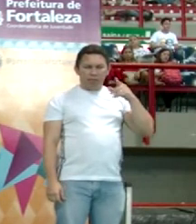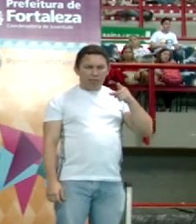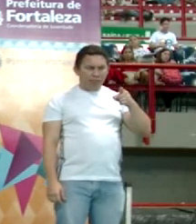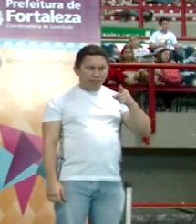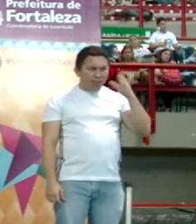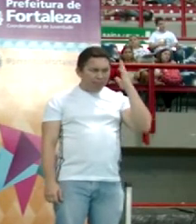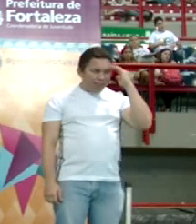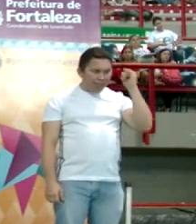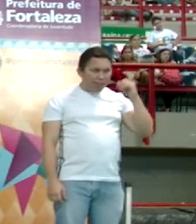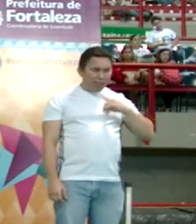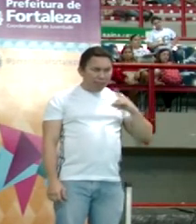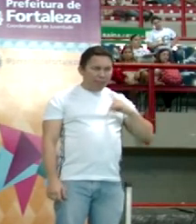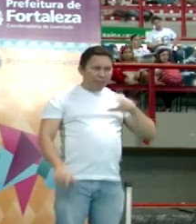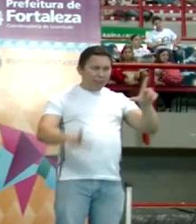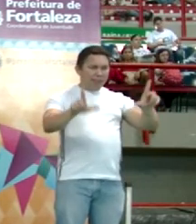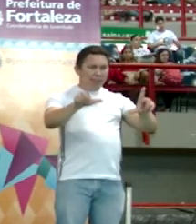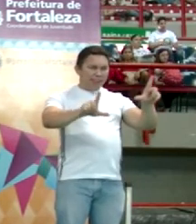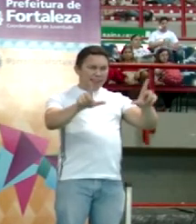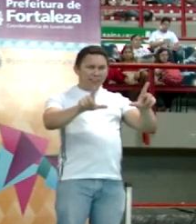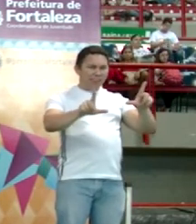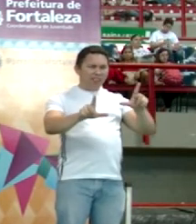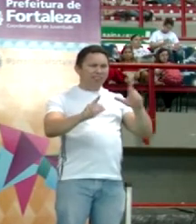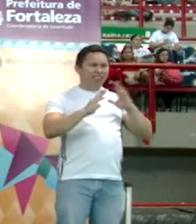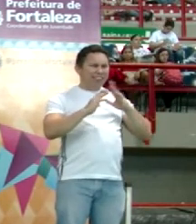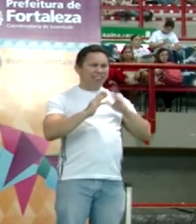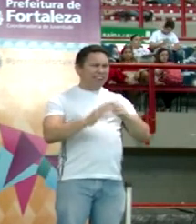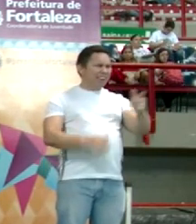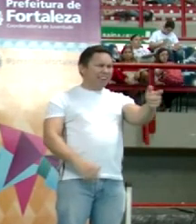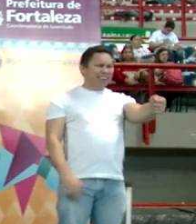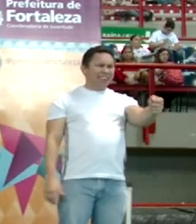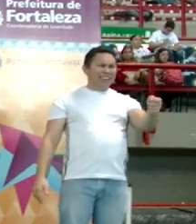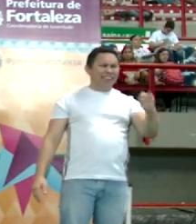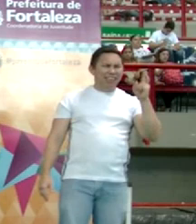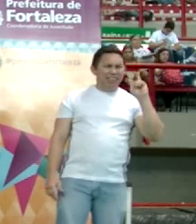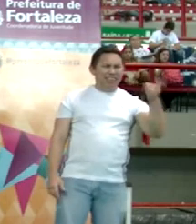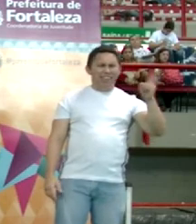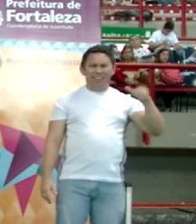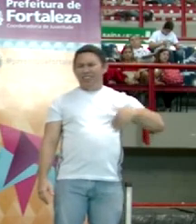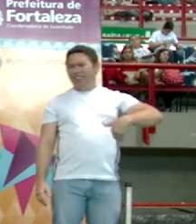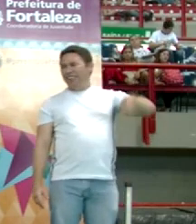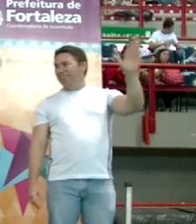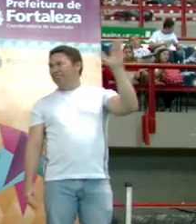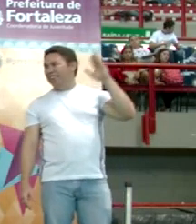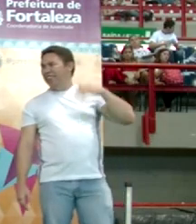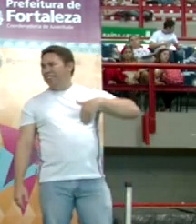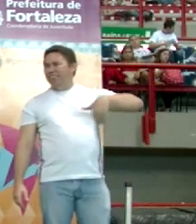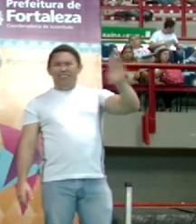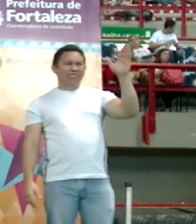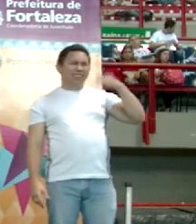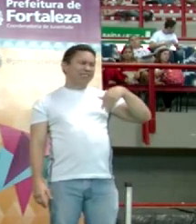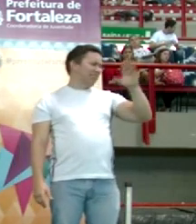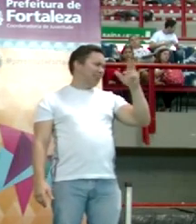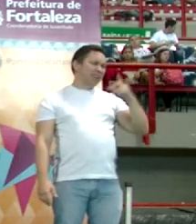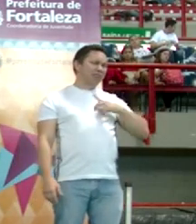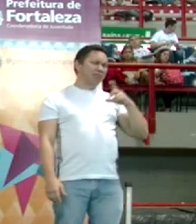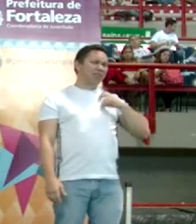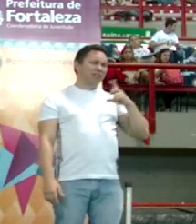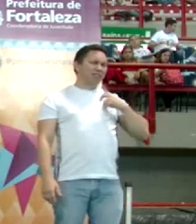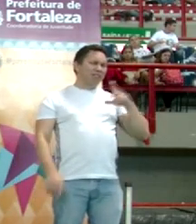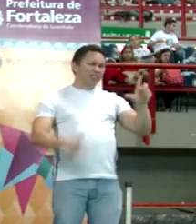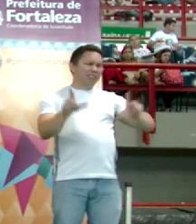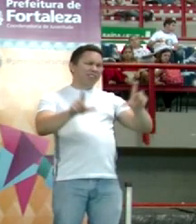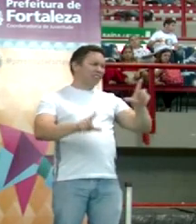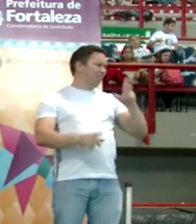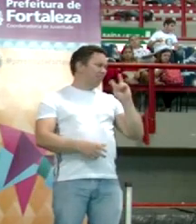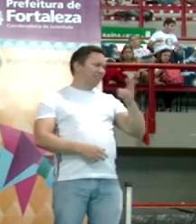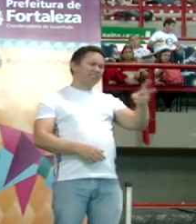que na casa da gente a televisão é sempre ligada. A televisão é ligada. Por quê? Porque dá vida à casa. Dá vida, movimenta, né? Fica